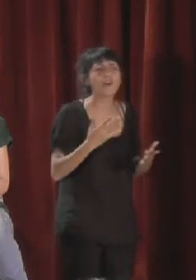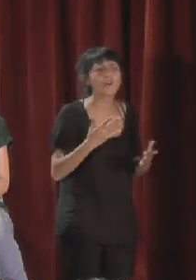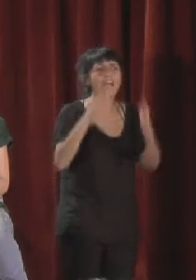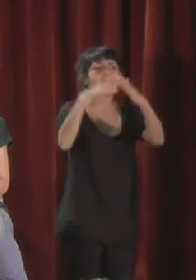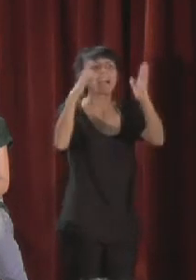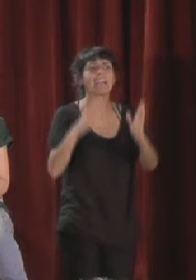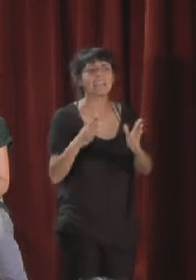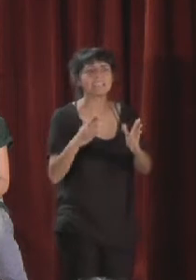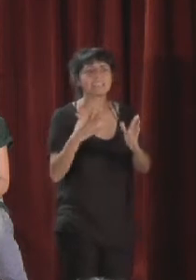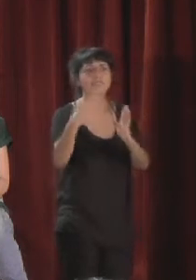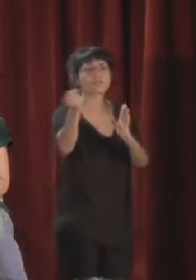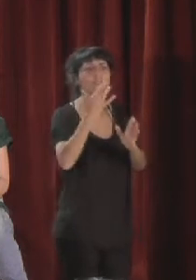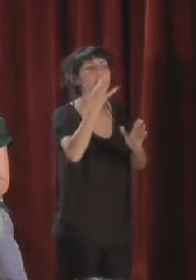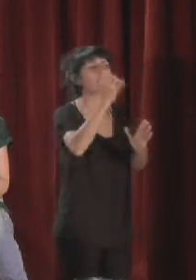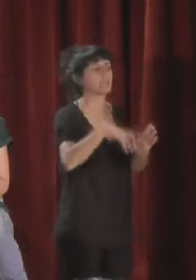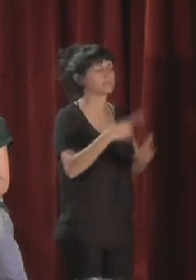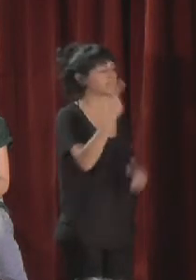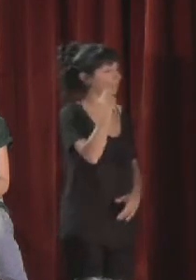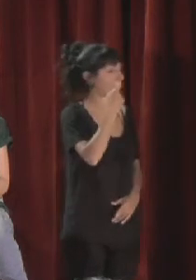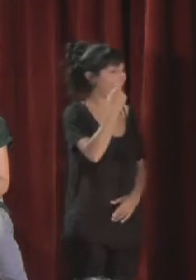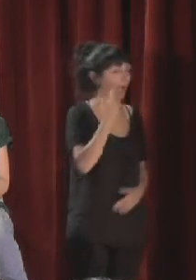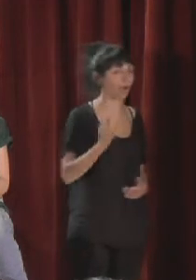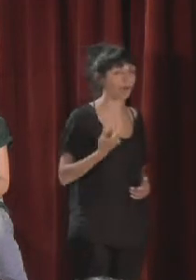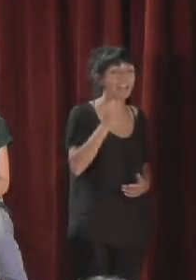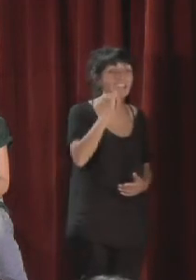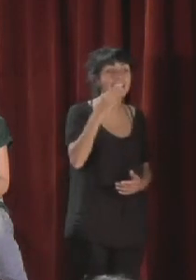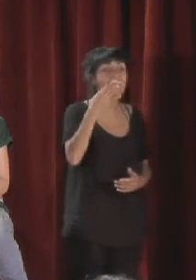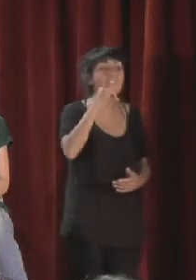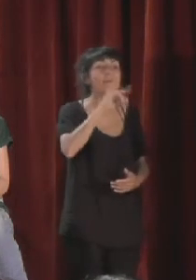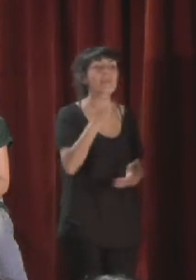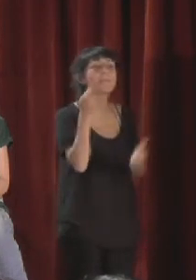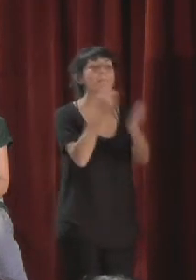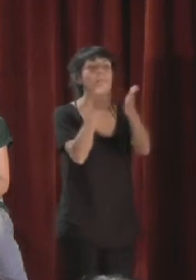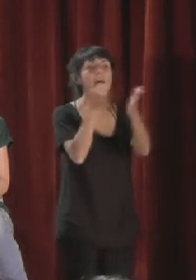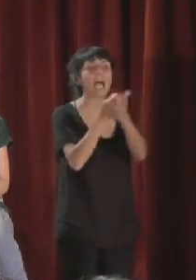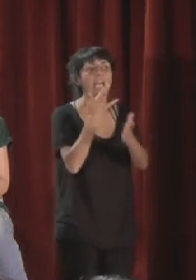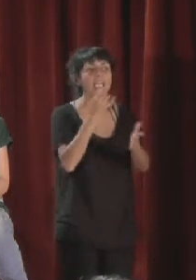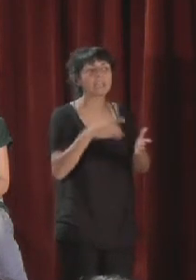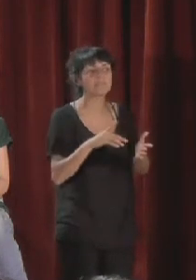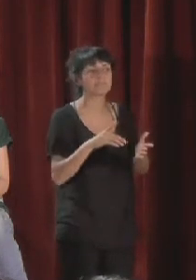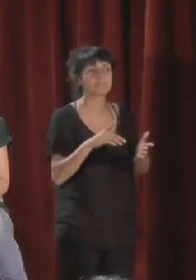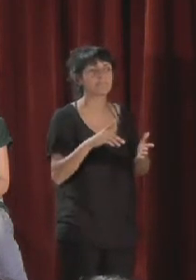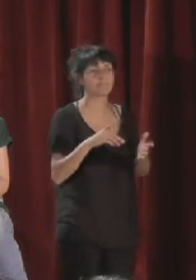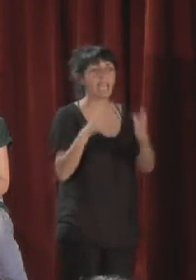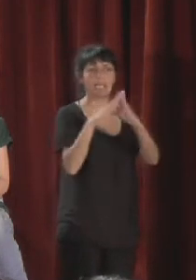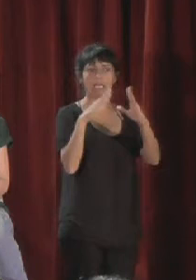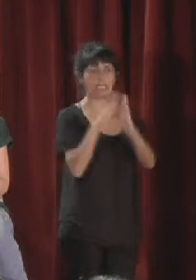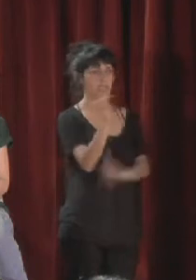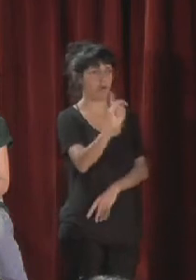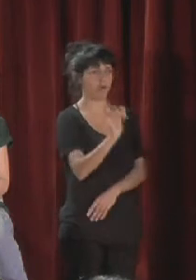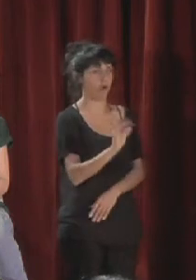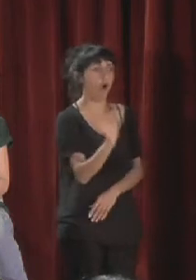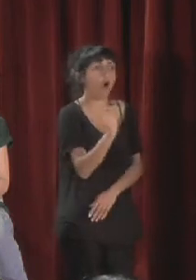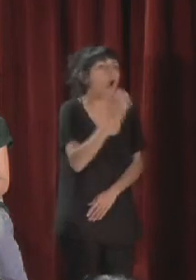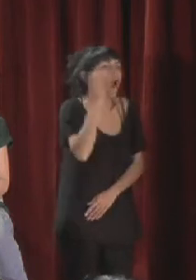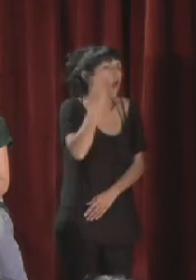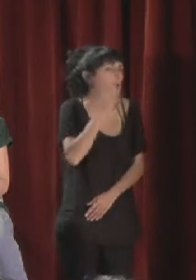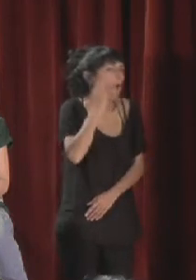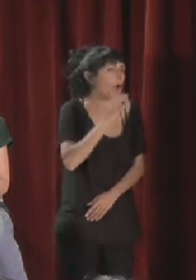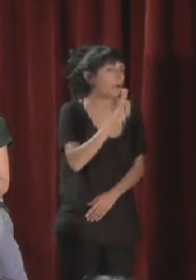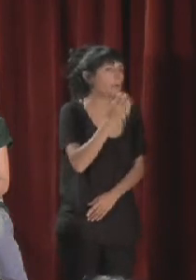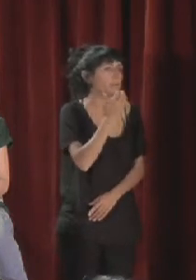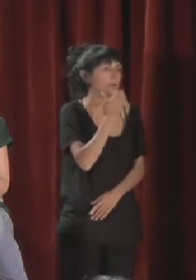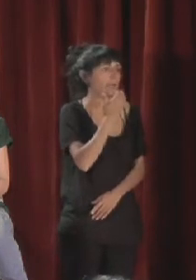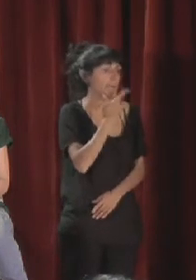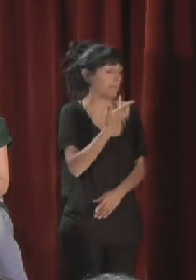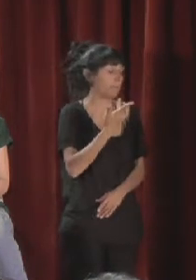bancos. Quen non paga o IBI é a Iglesia. Que Rajoy, inda estando en funcións, segue ampliando os